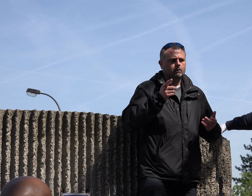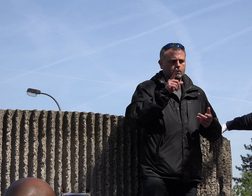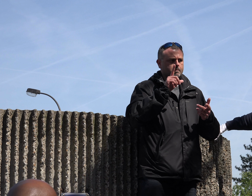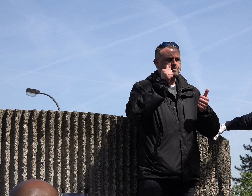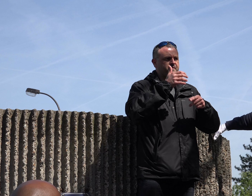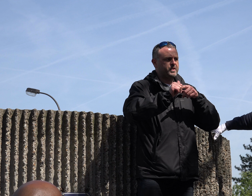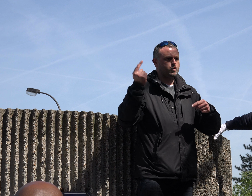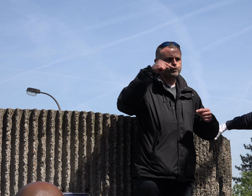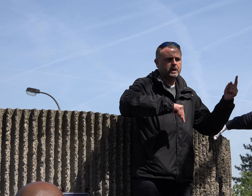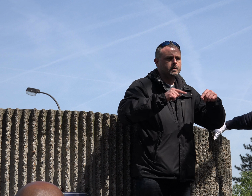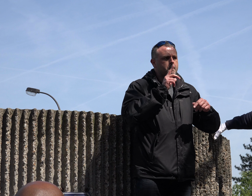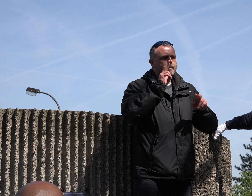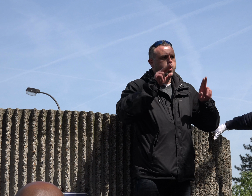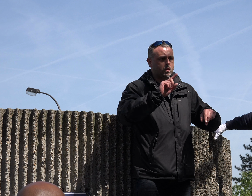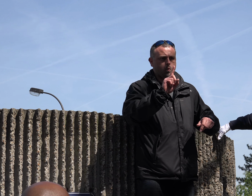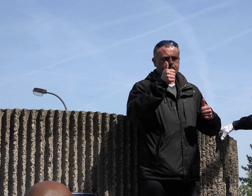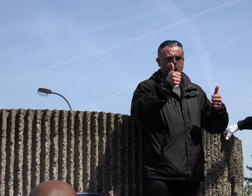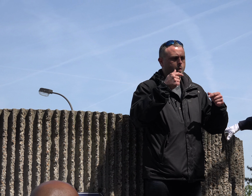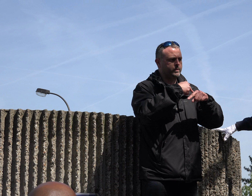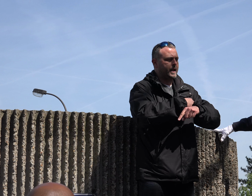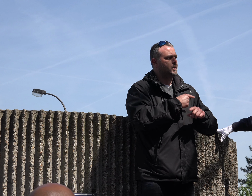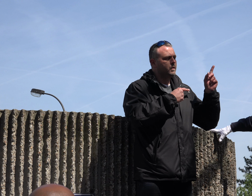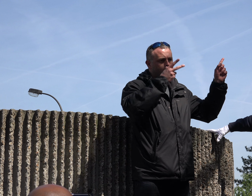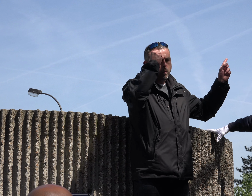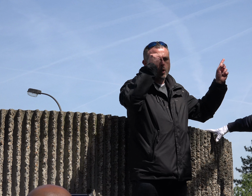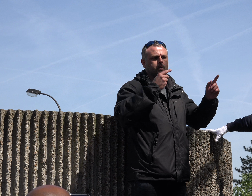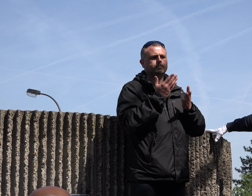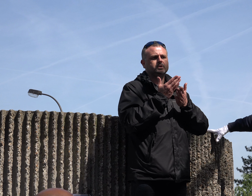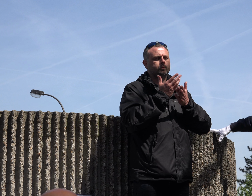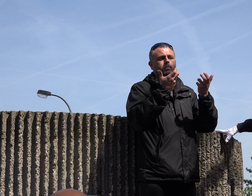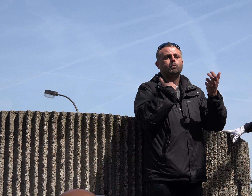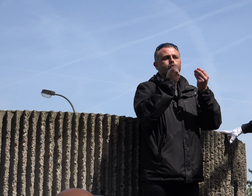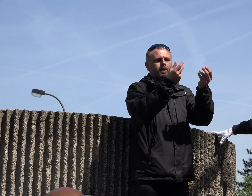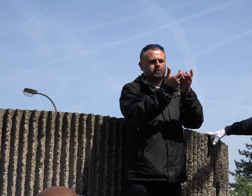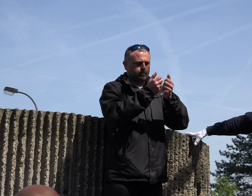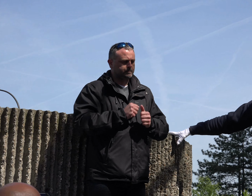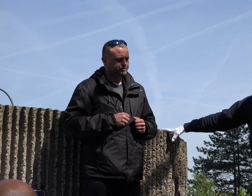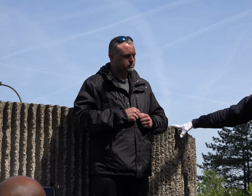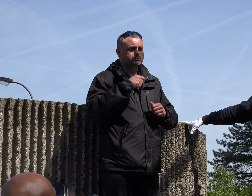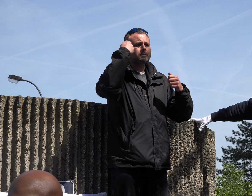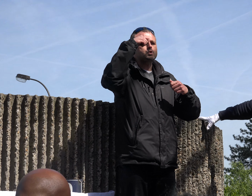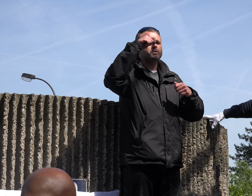venue. Et le fait que vous soyez tous là, ça montre cette colère. On n'est pas venu pour rien, bien au contraire. Je vais vous donner un